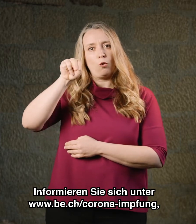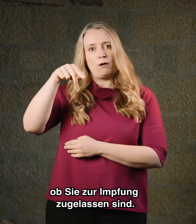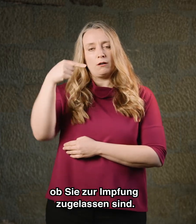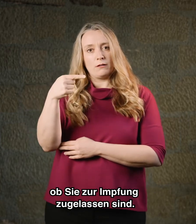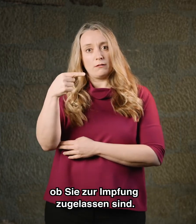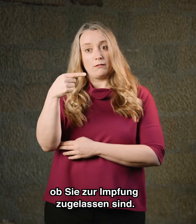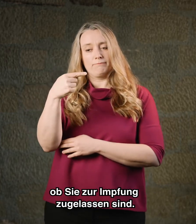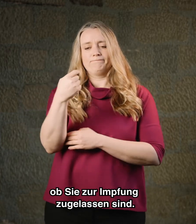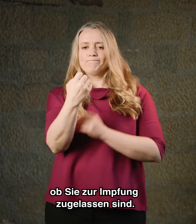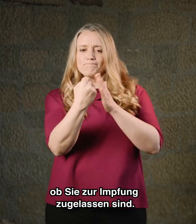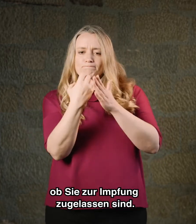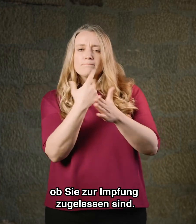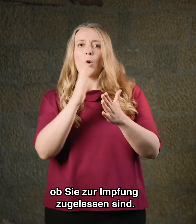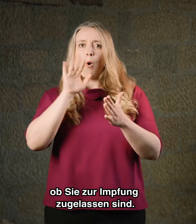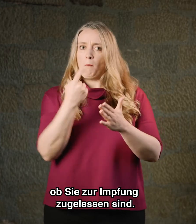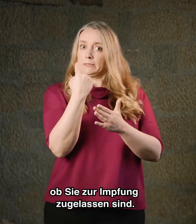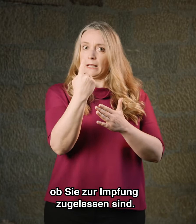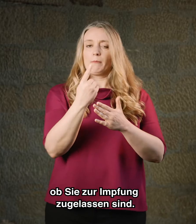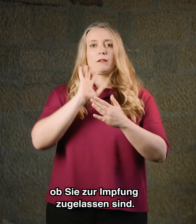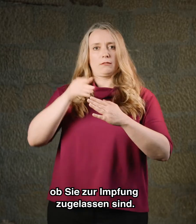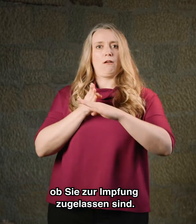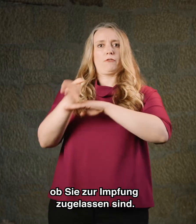ob Sie zur Impfung zugelassen sind.